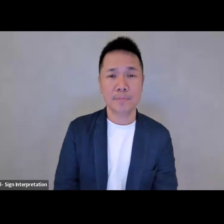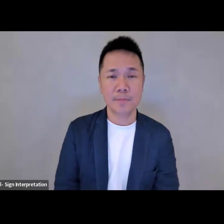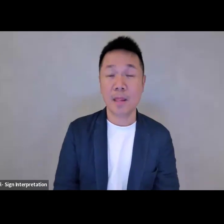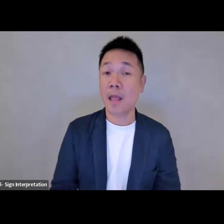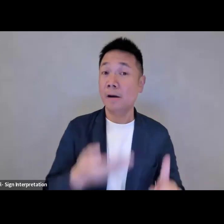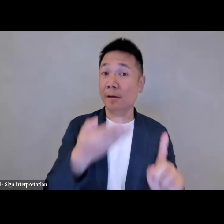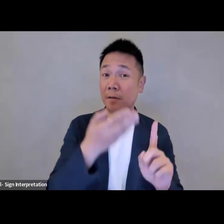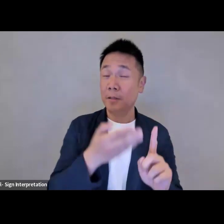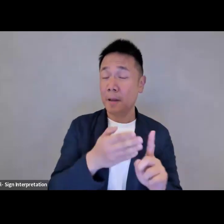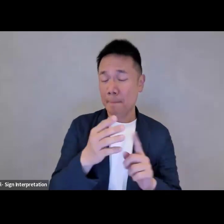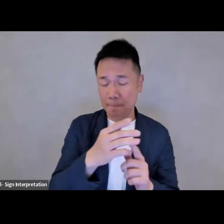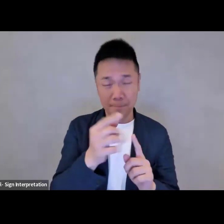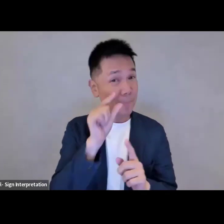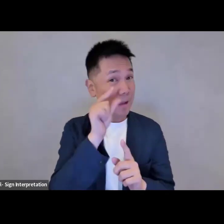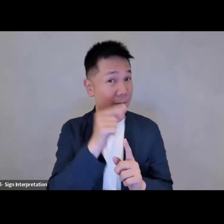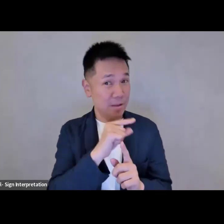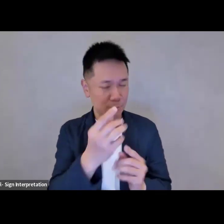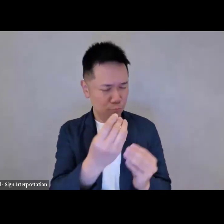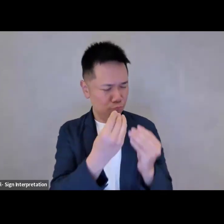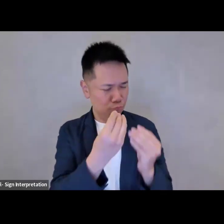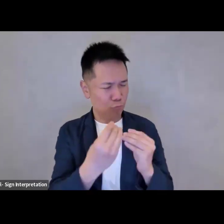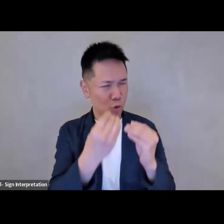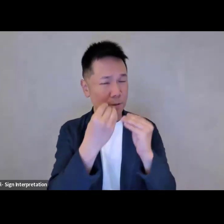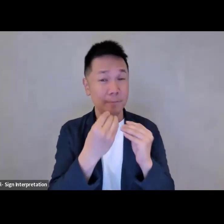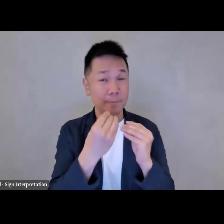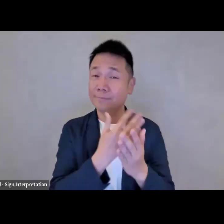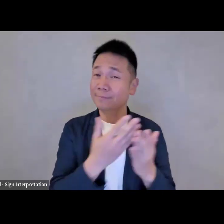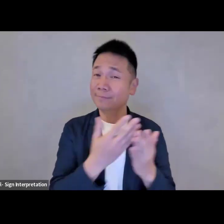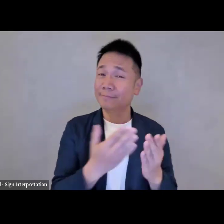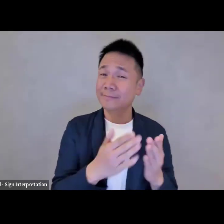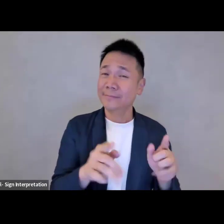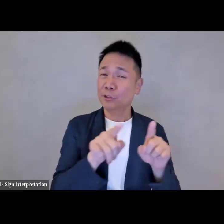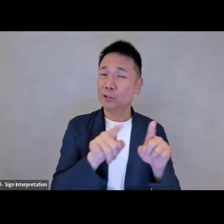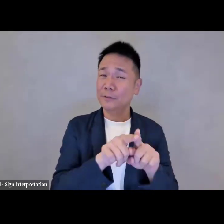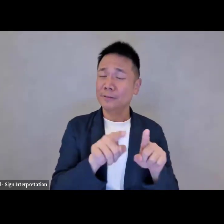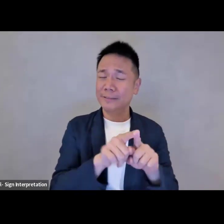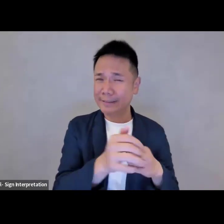这个标语，就是说，如果我们不努力，